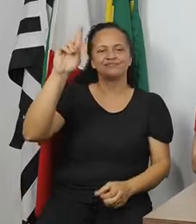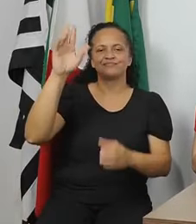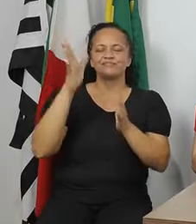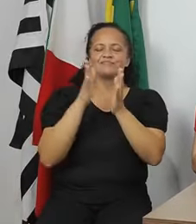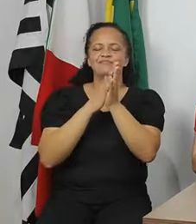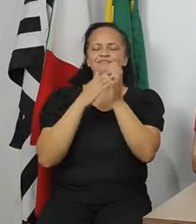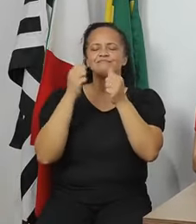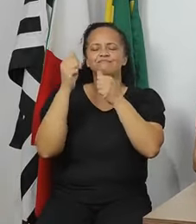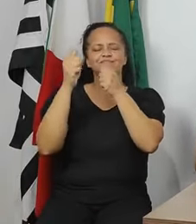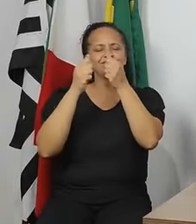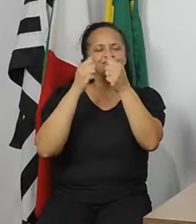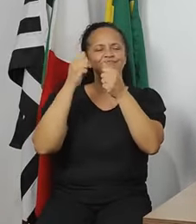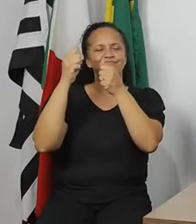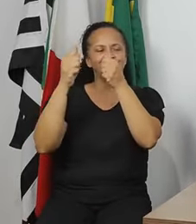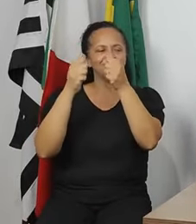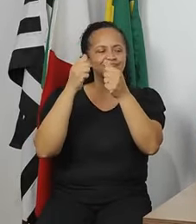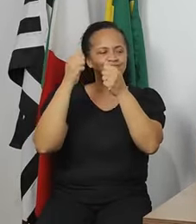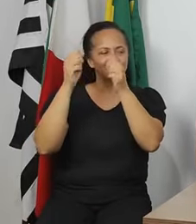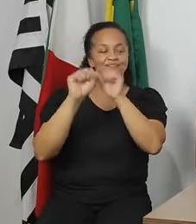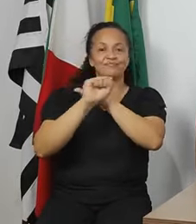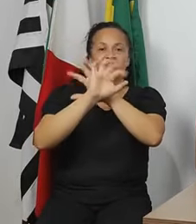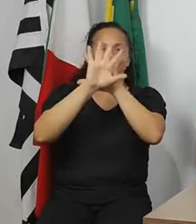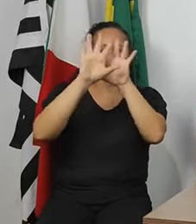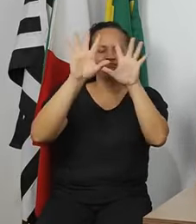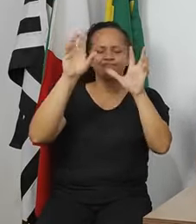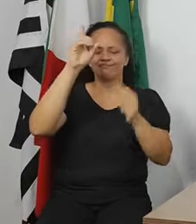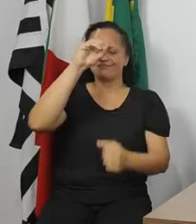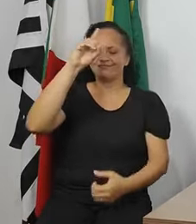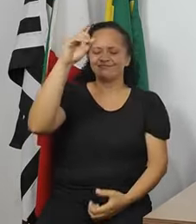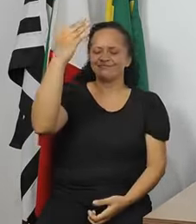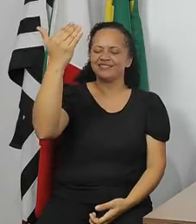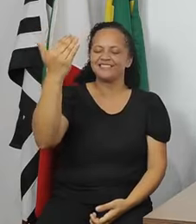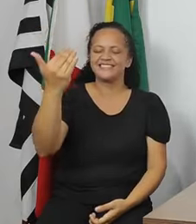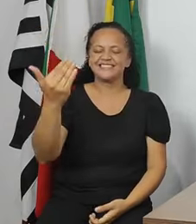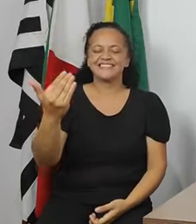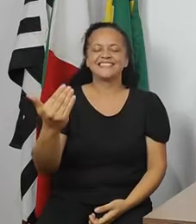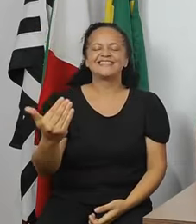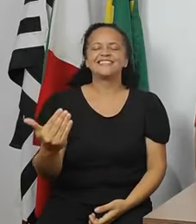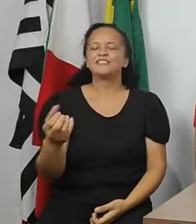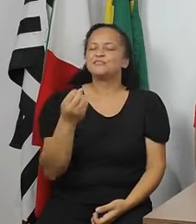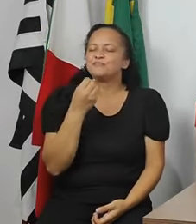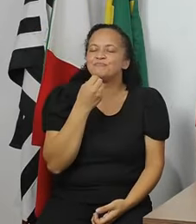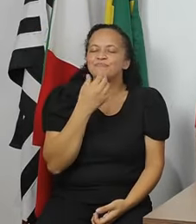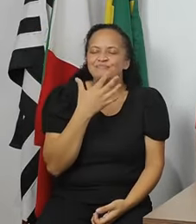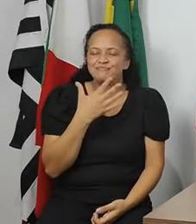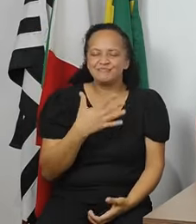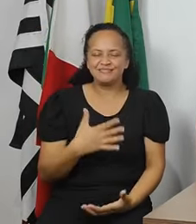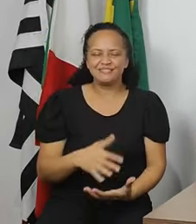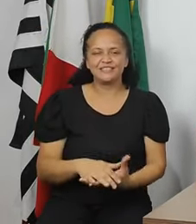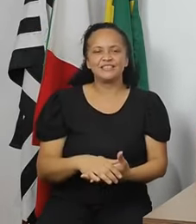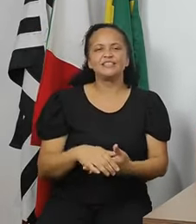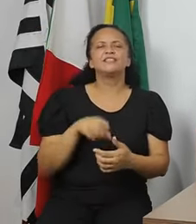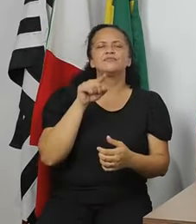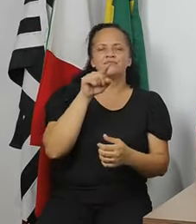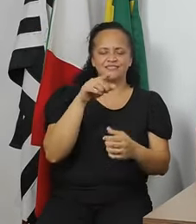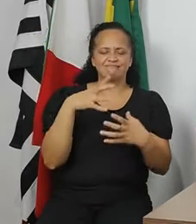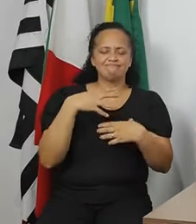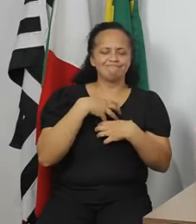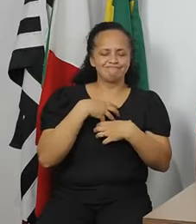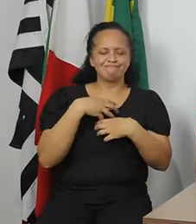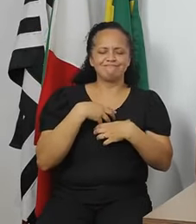Aleluia, queridos. Glória a Deus por essa presença maravilhosa. Amém? Que essa presença possa inundar a sua